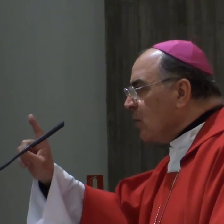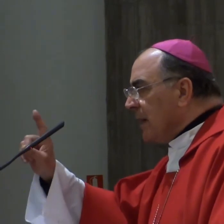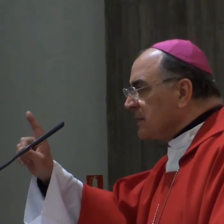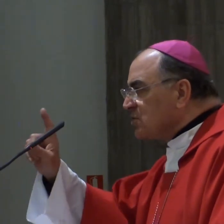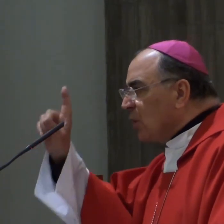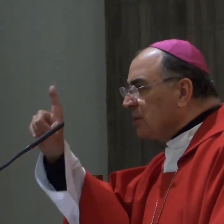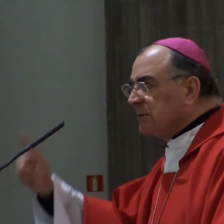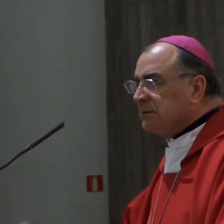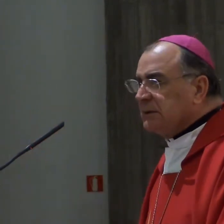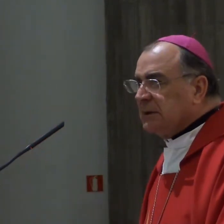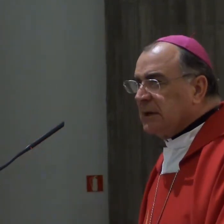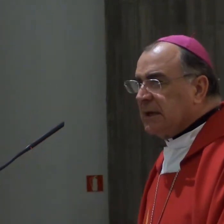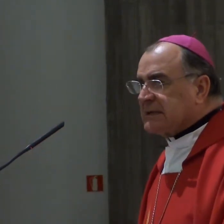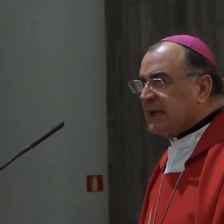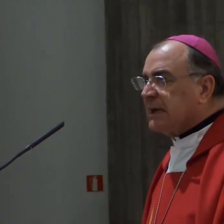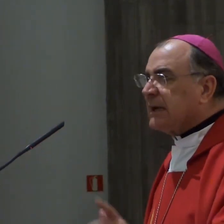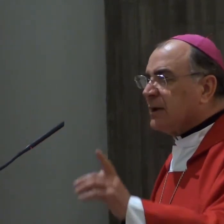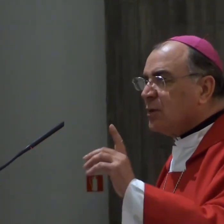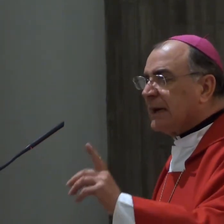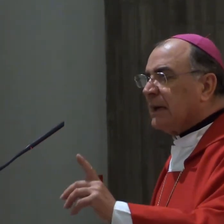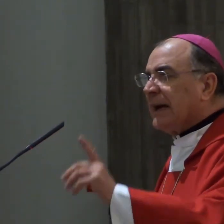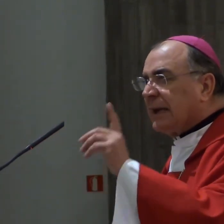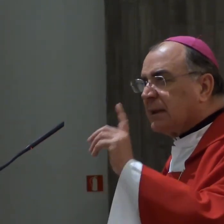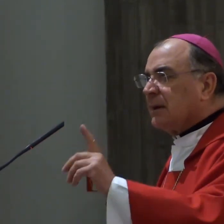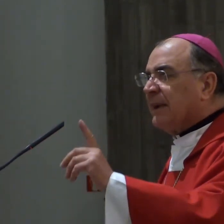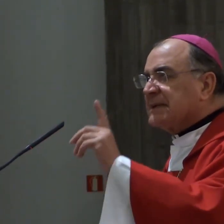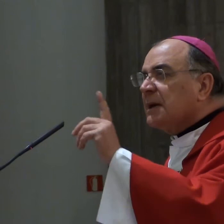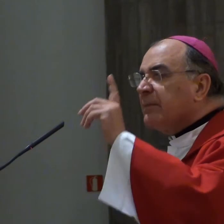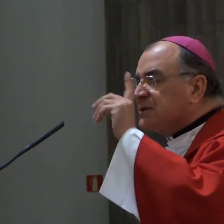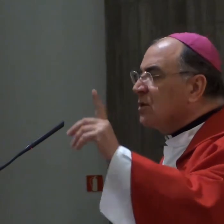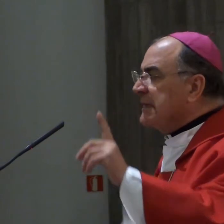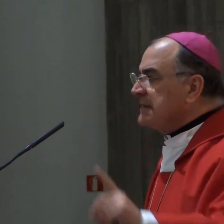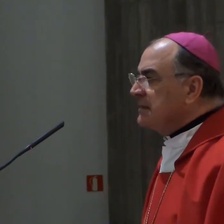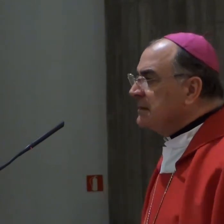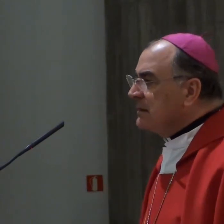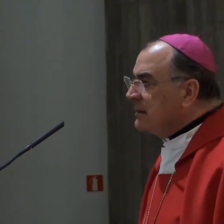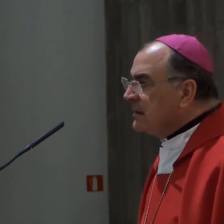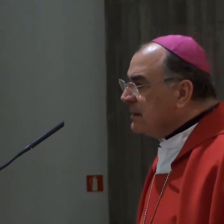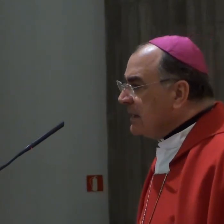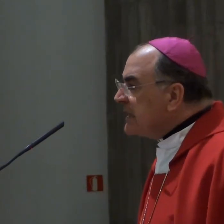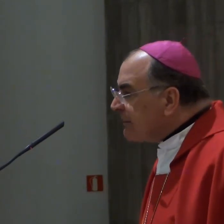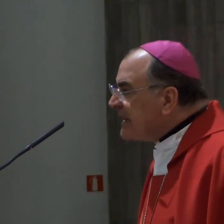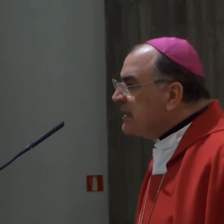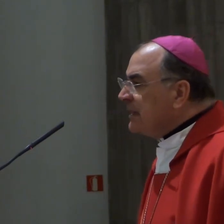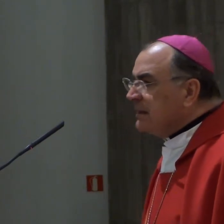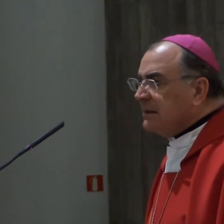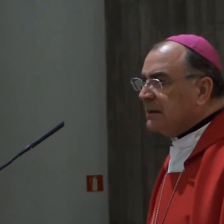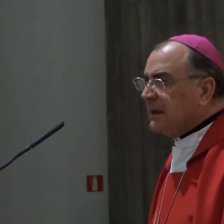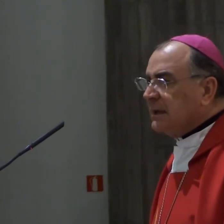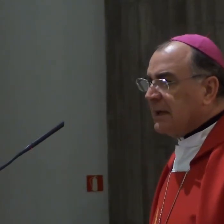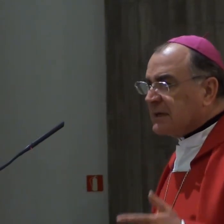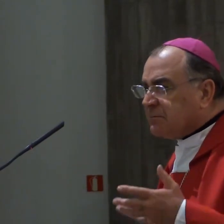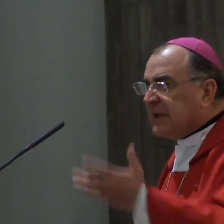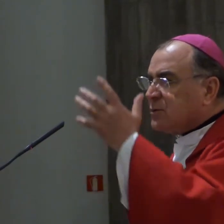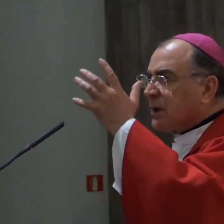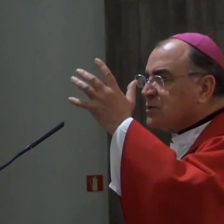enseñarle les tienen que ayudar a crecer para ser personas y depende